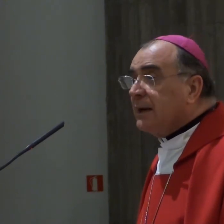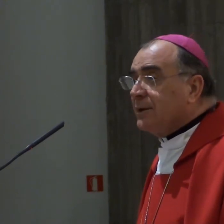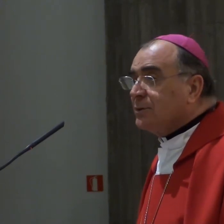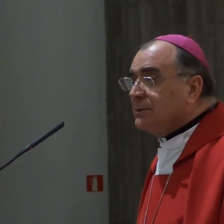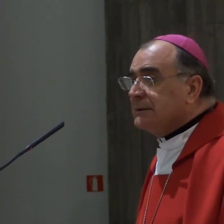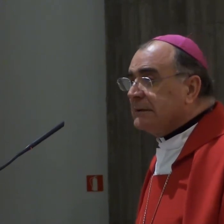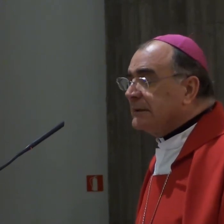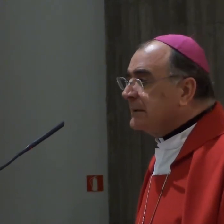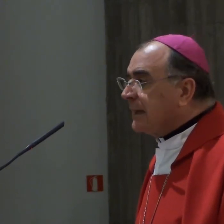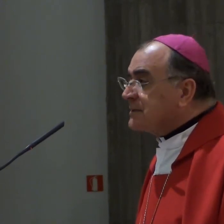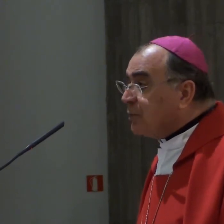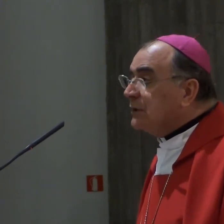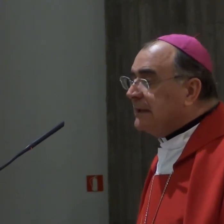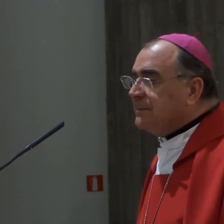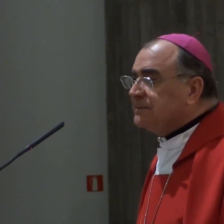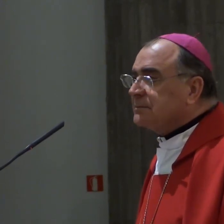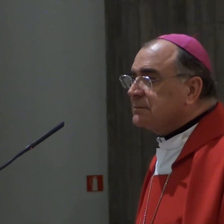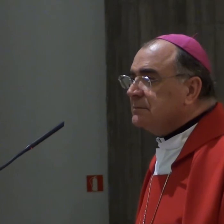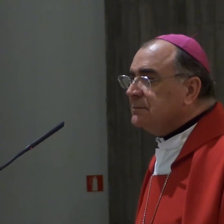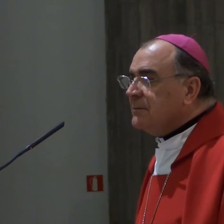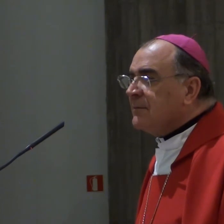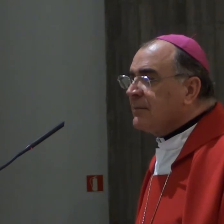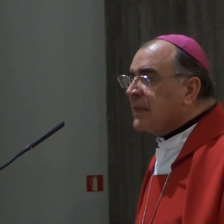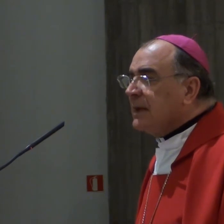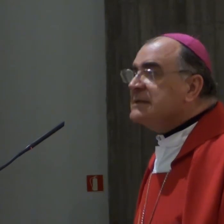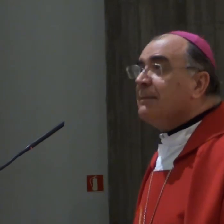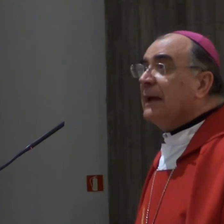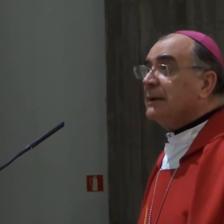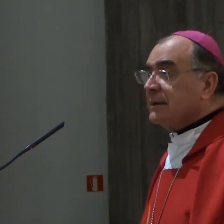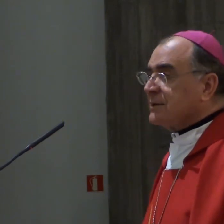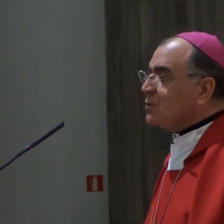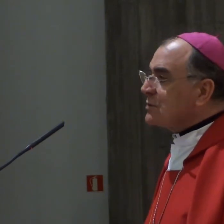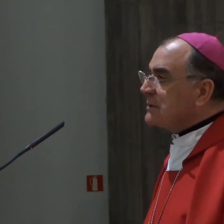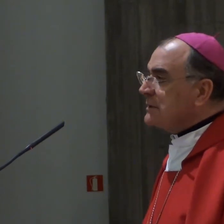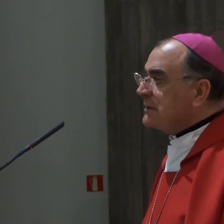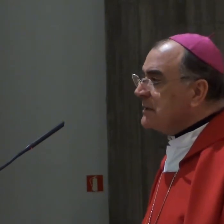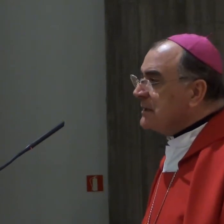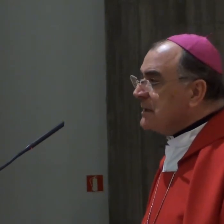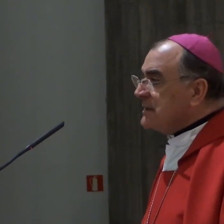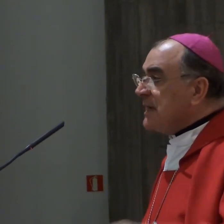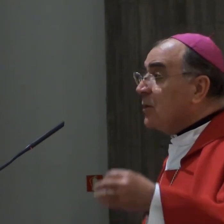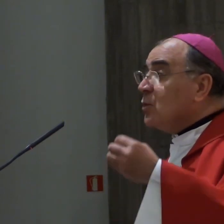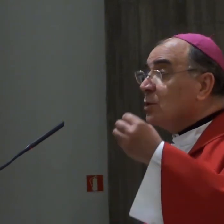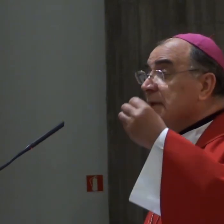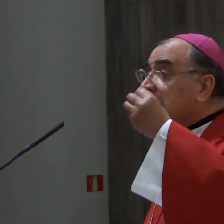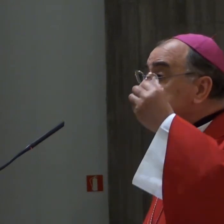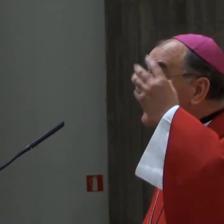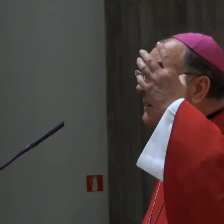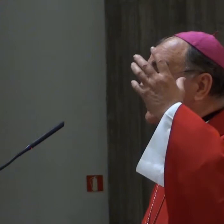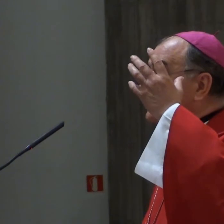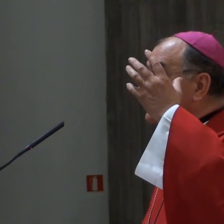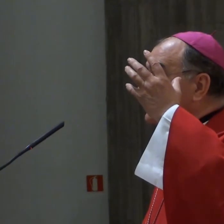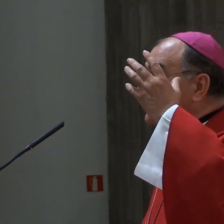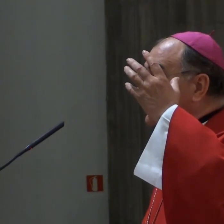el evangelio responde es la palabra de Jesús si alguno